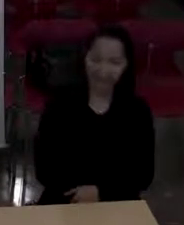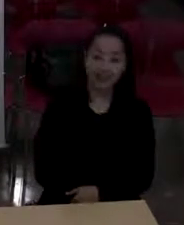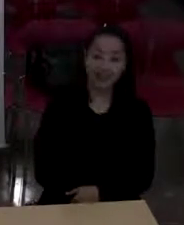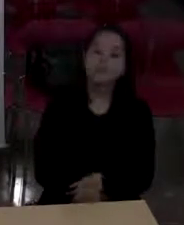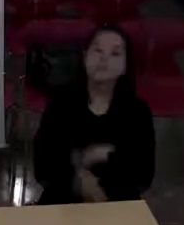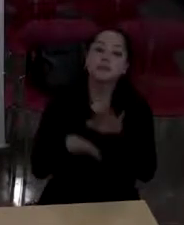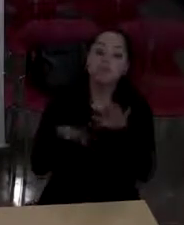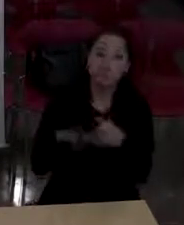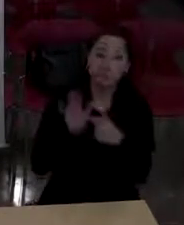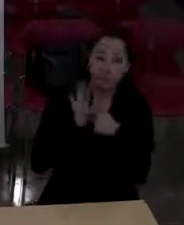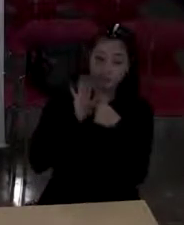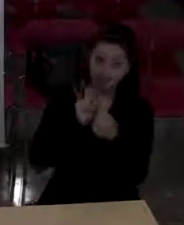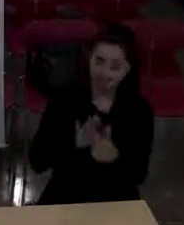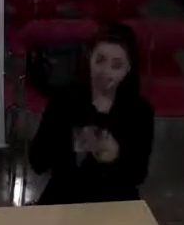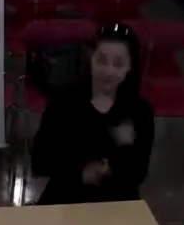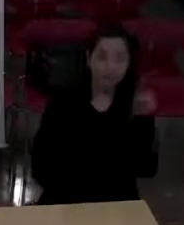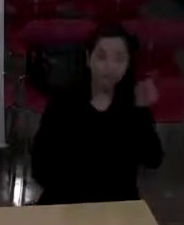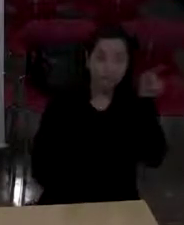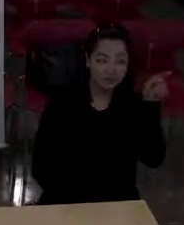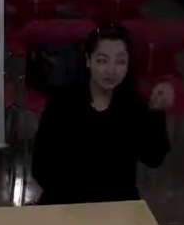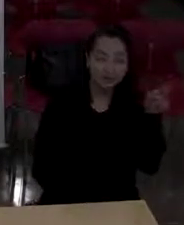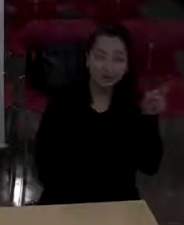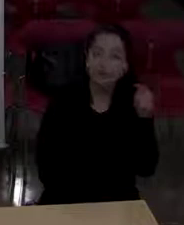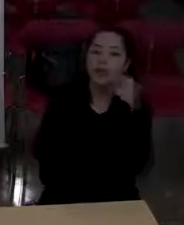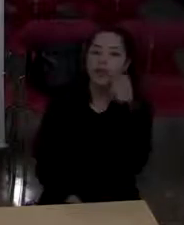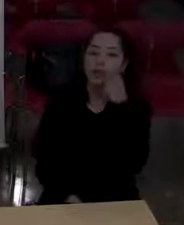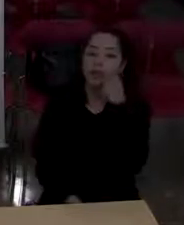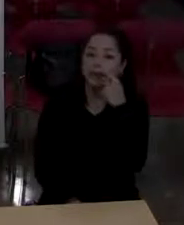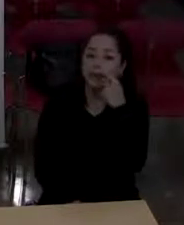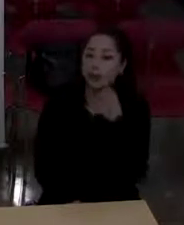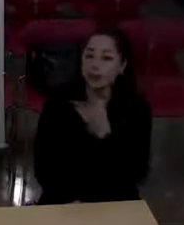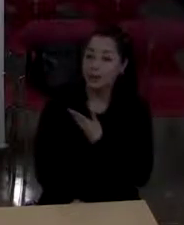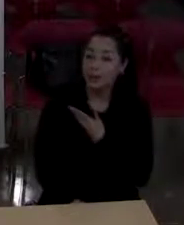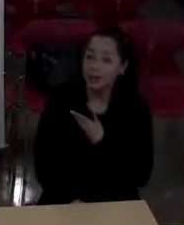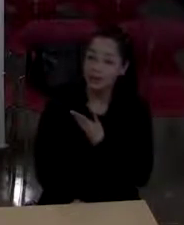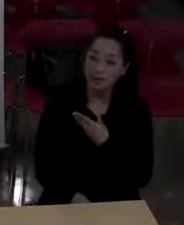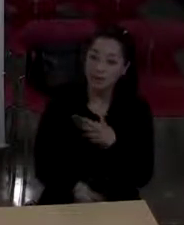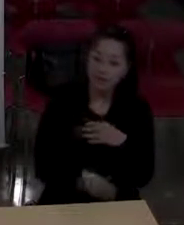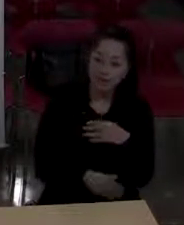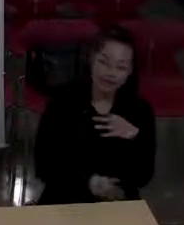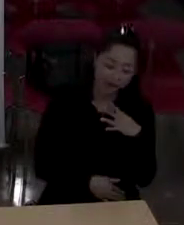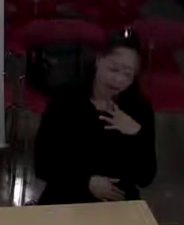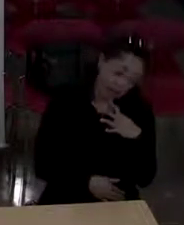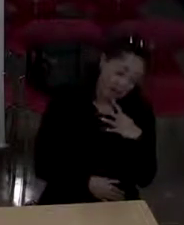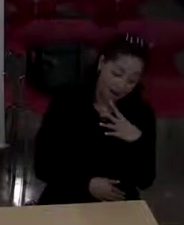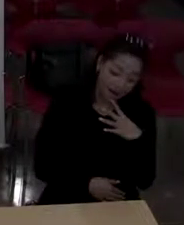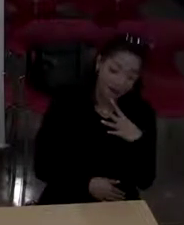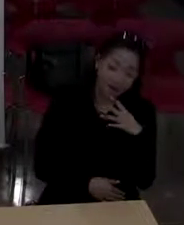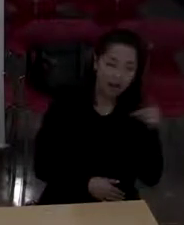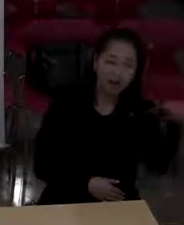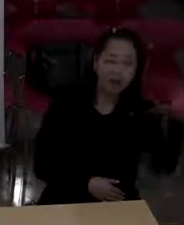Aquí veíamos en una parte del video cómo cuando los padres empiezan a hablar, la chica, la bebé pone atención, le cede el turno,